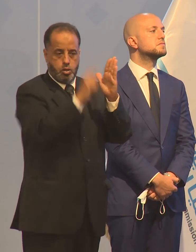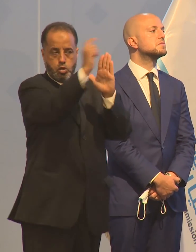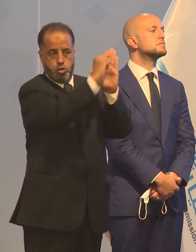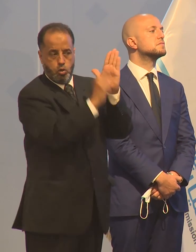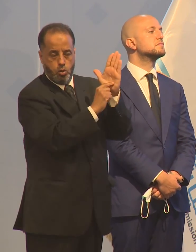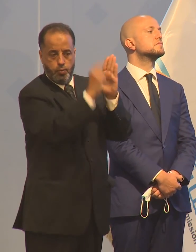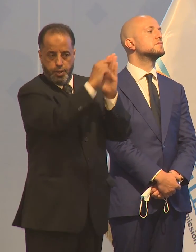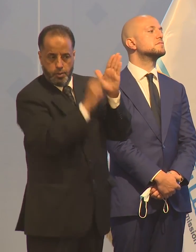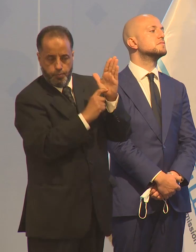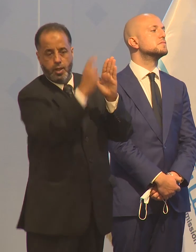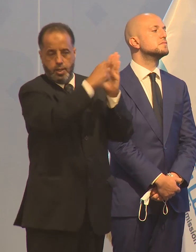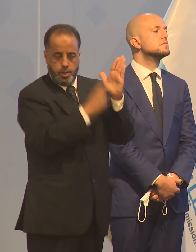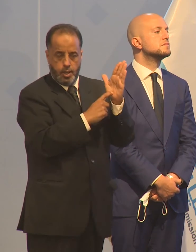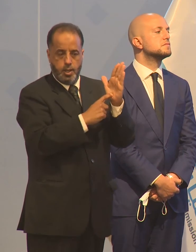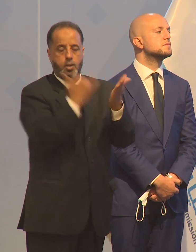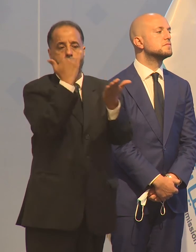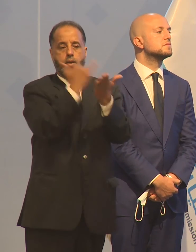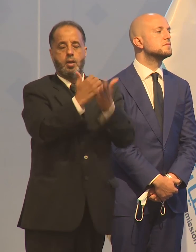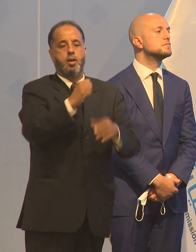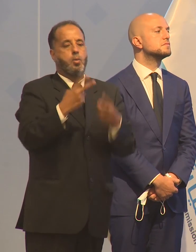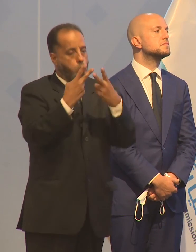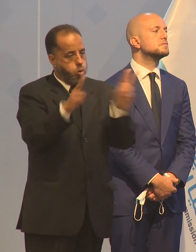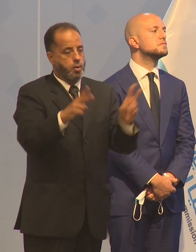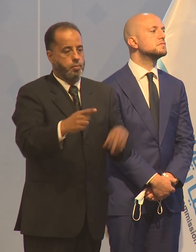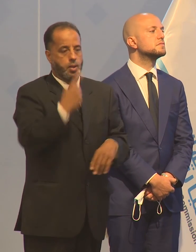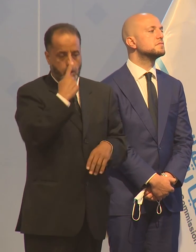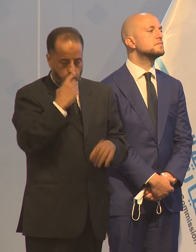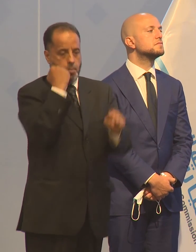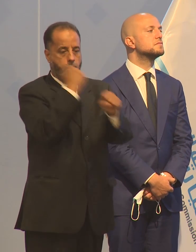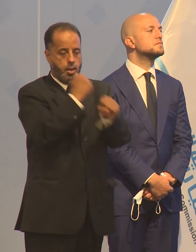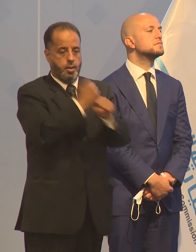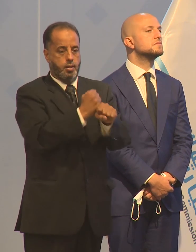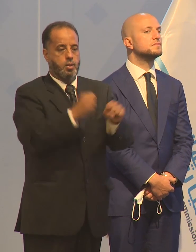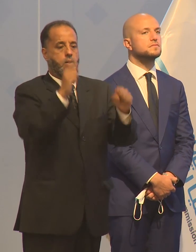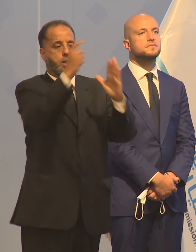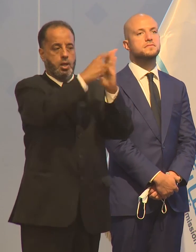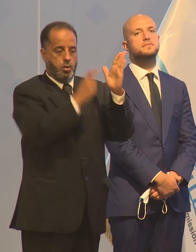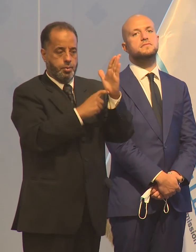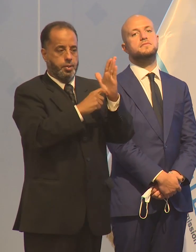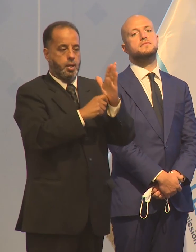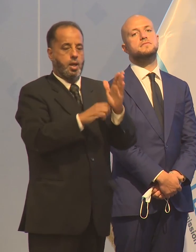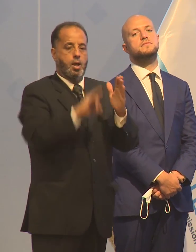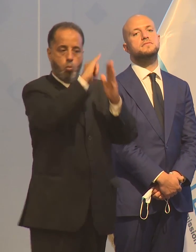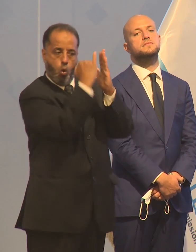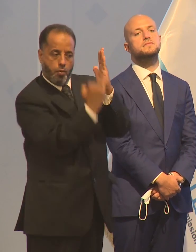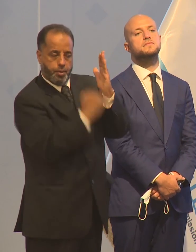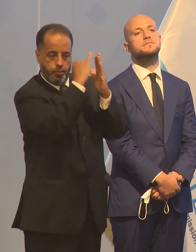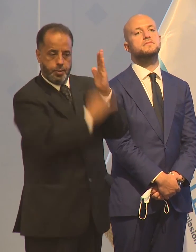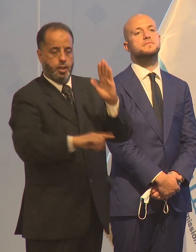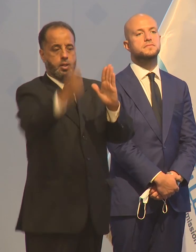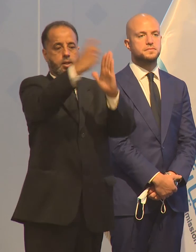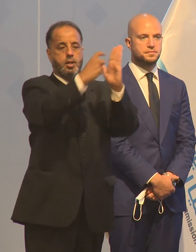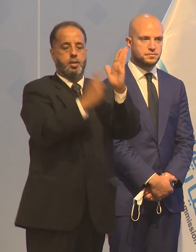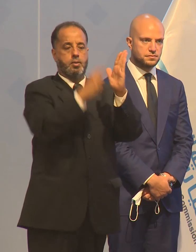التشريعية، والسلطة التشريعية ملزمة بأن تقوم بالتعامل مع هذه النصوص والمواد في